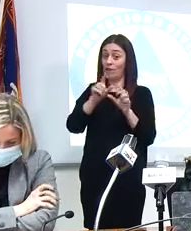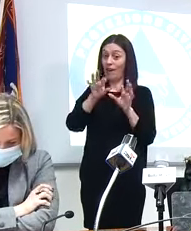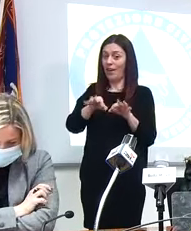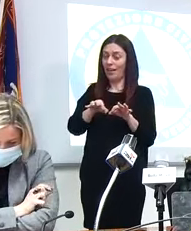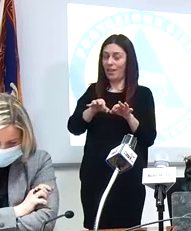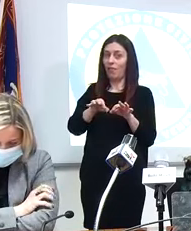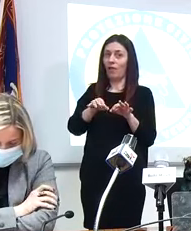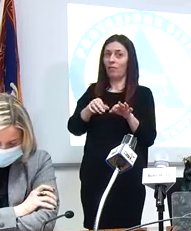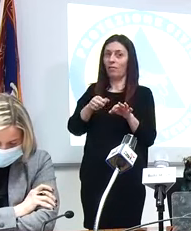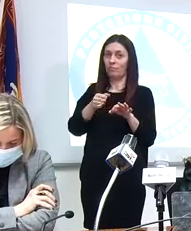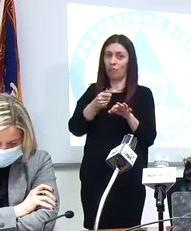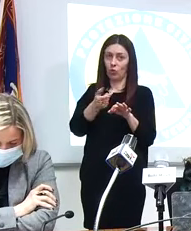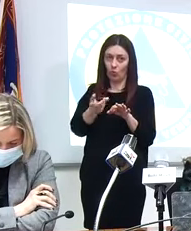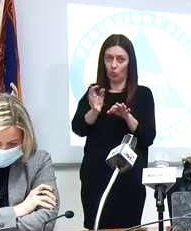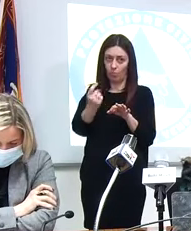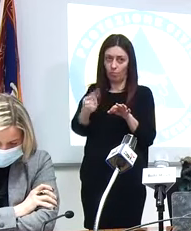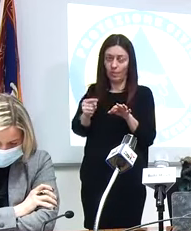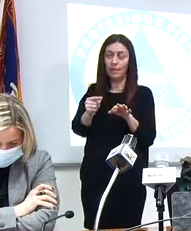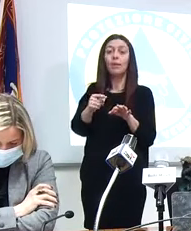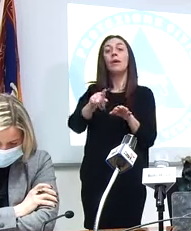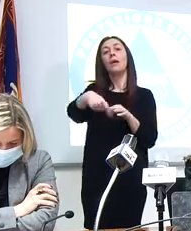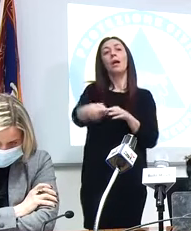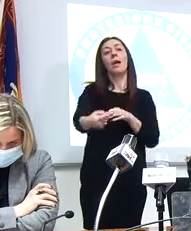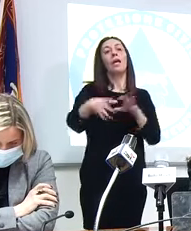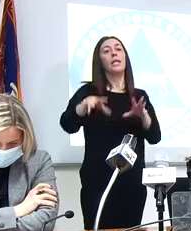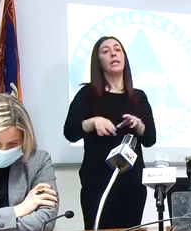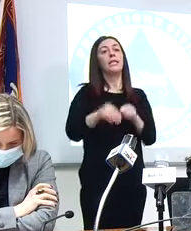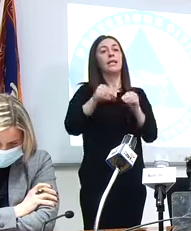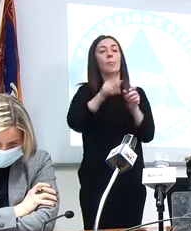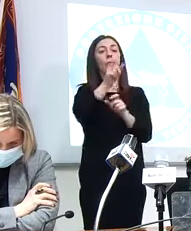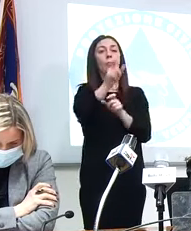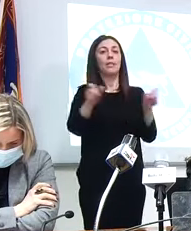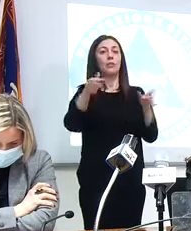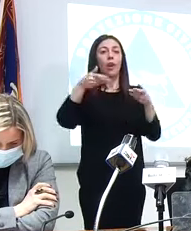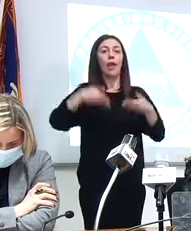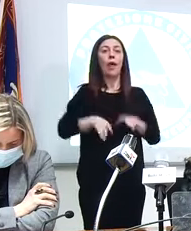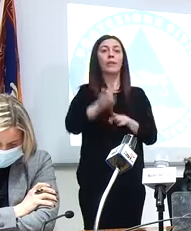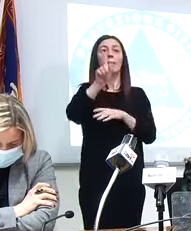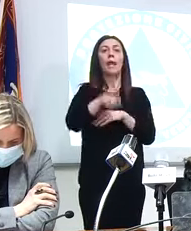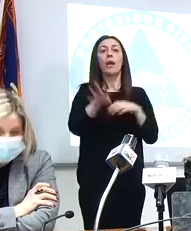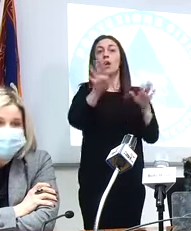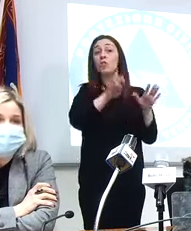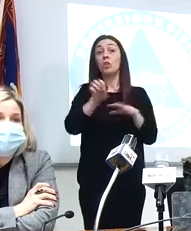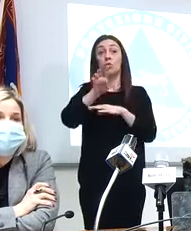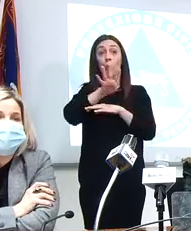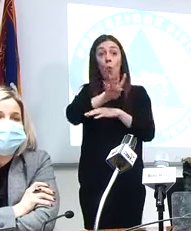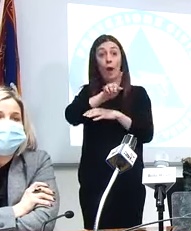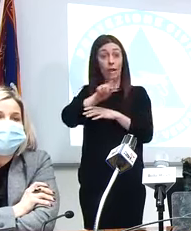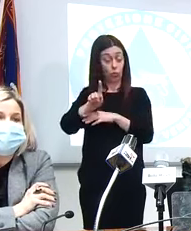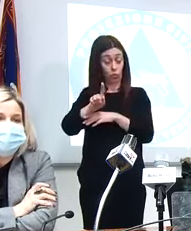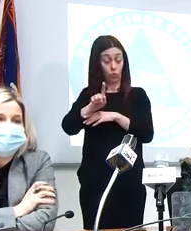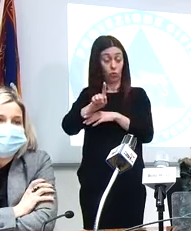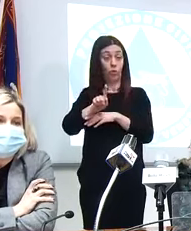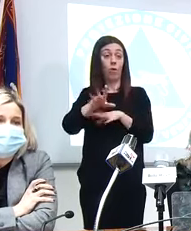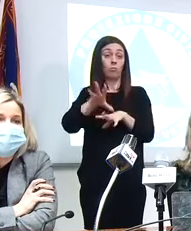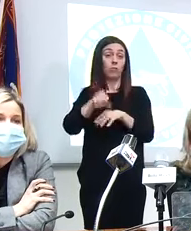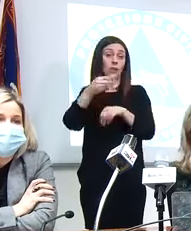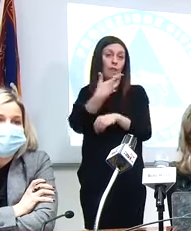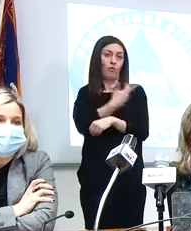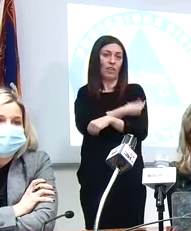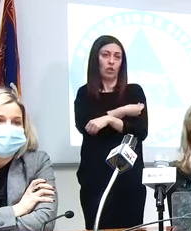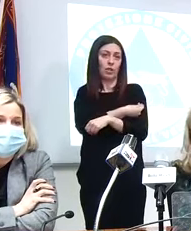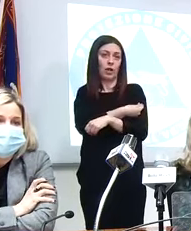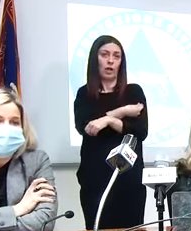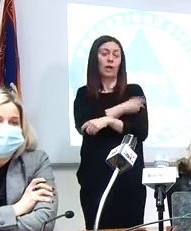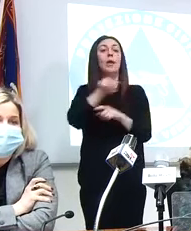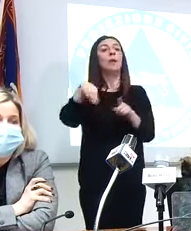importante, quindi cominciare con la vaccinazione dei nati del 1941. In contemporanea però abbiamo detto un'altra cosa nell'ambito della